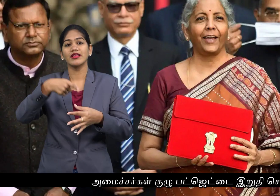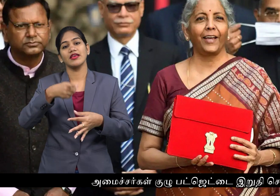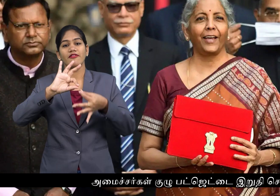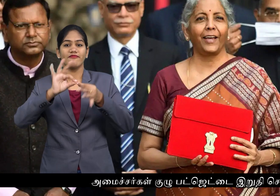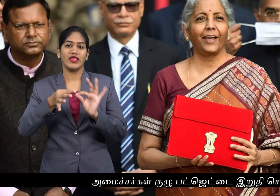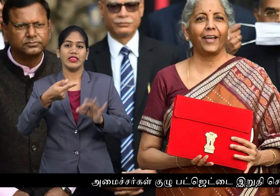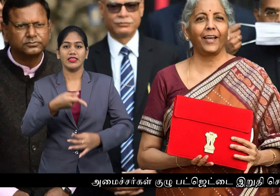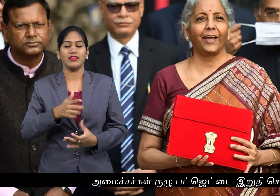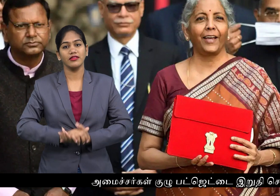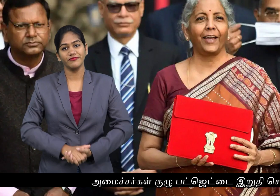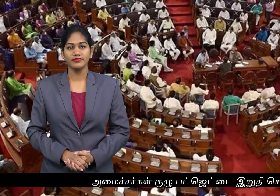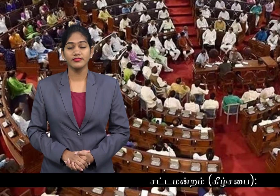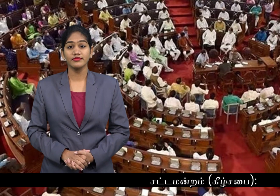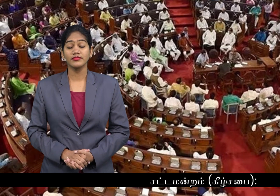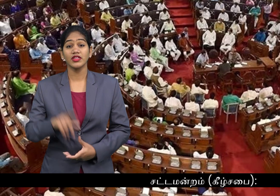செய்கிறது.